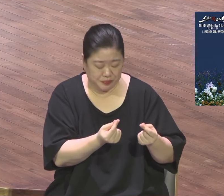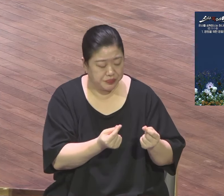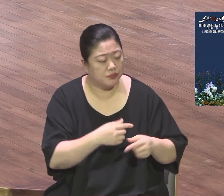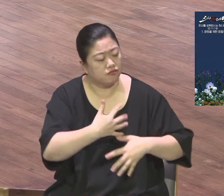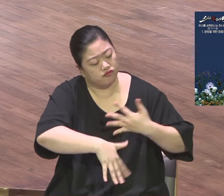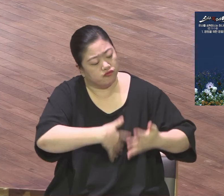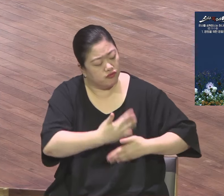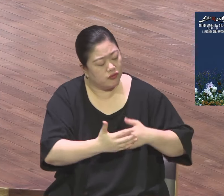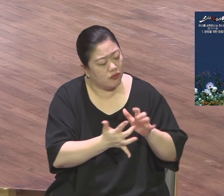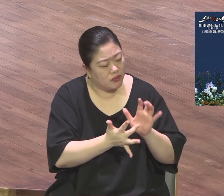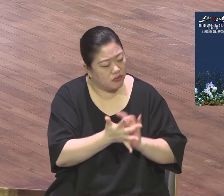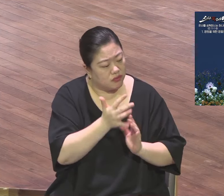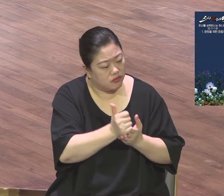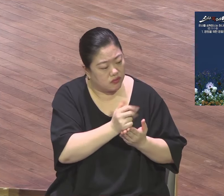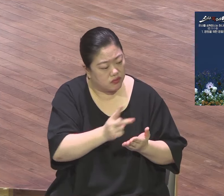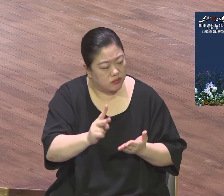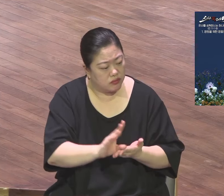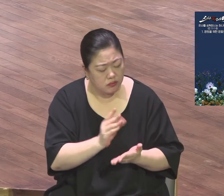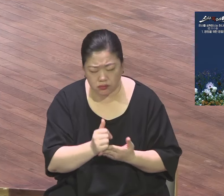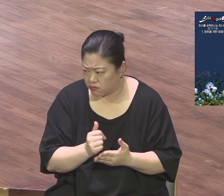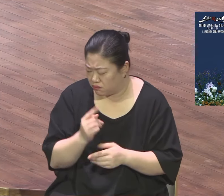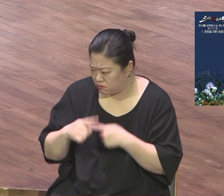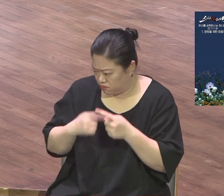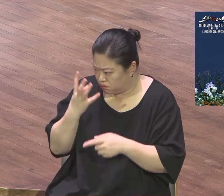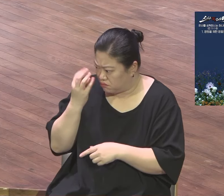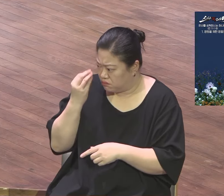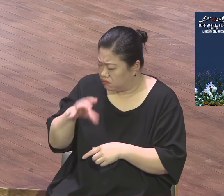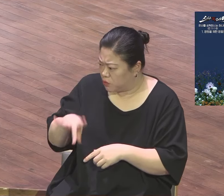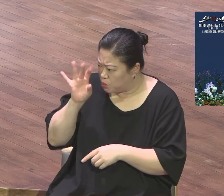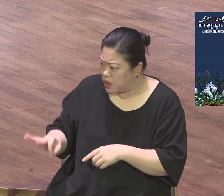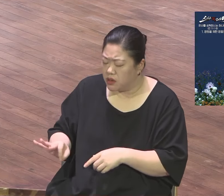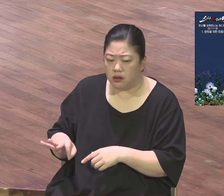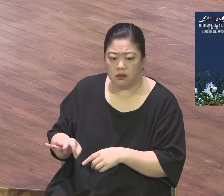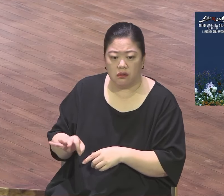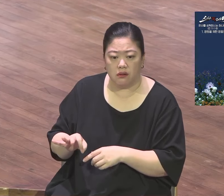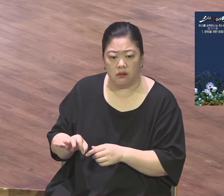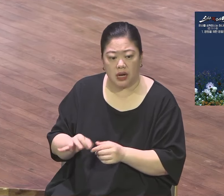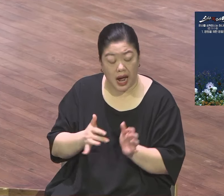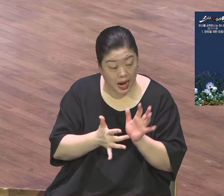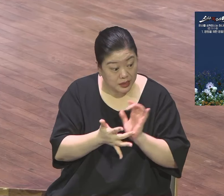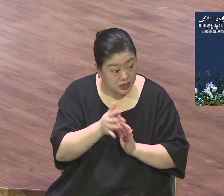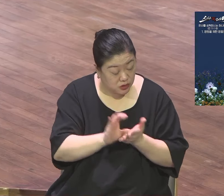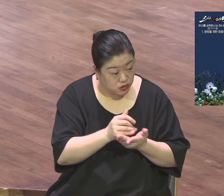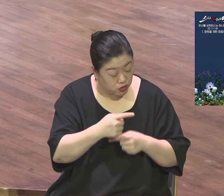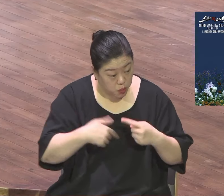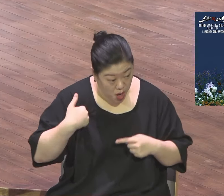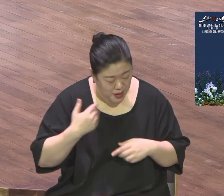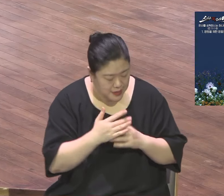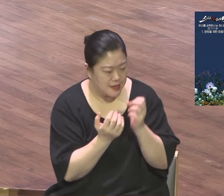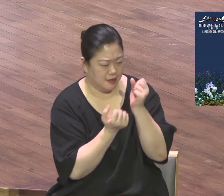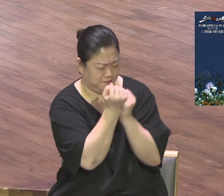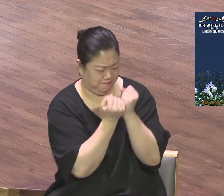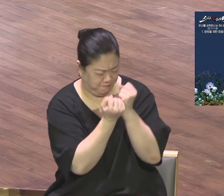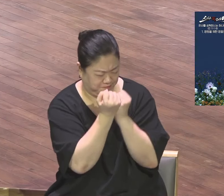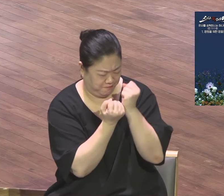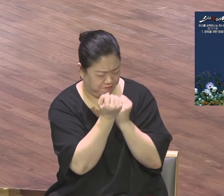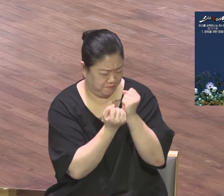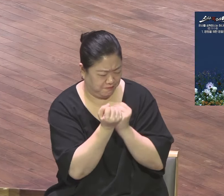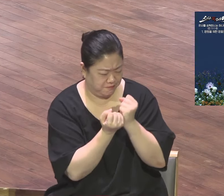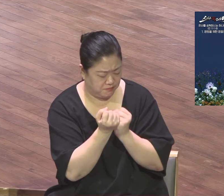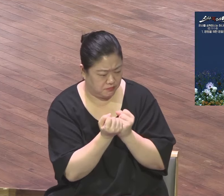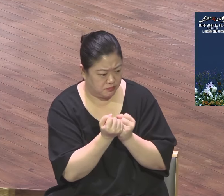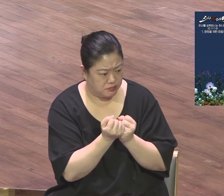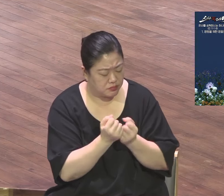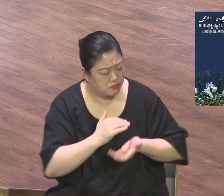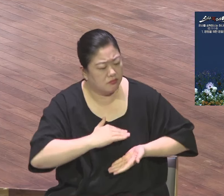아멘. 처음 들은 너무 감격했다. 유일성의 복음, 이 예수가 그리스도라는 사실을 처음 들었다. 교회 오래 다니는데도